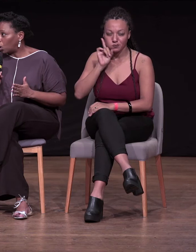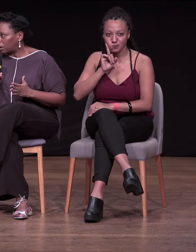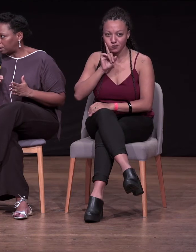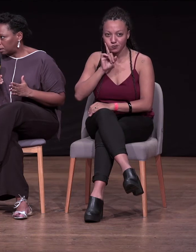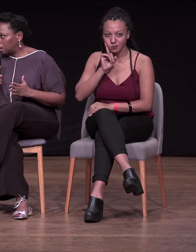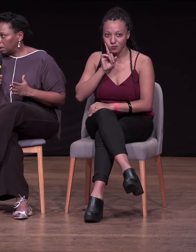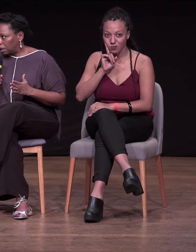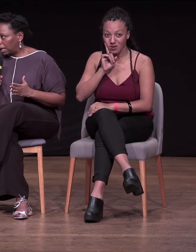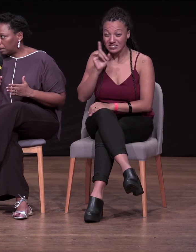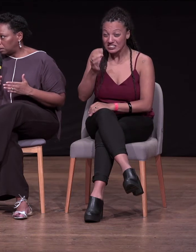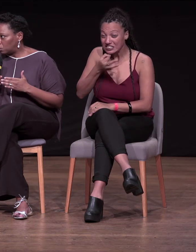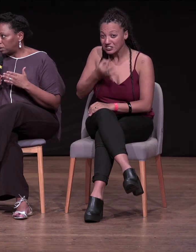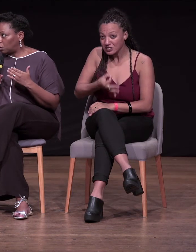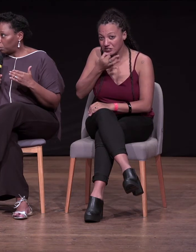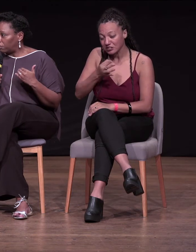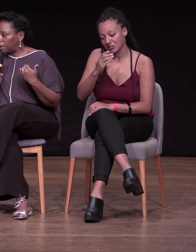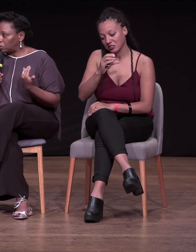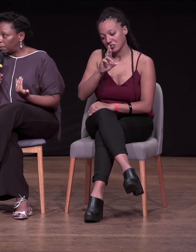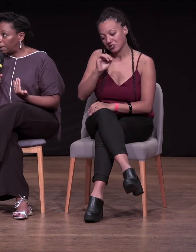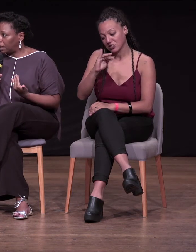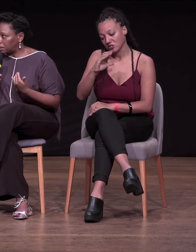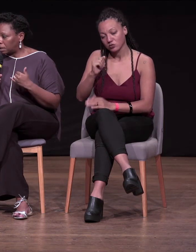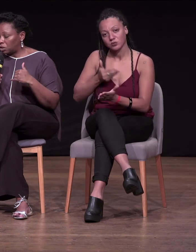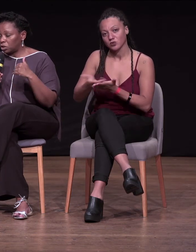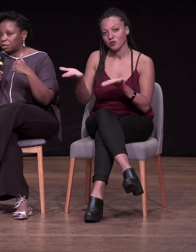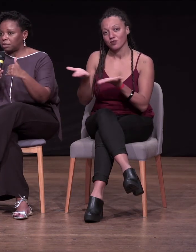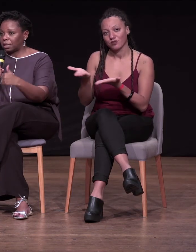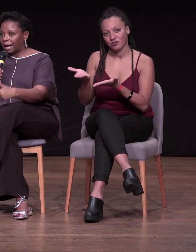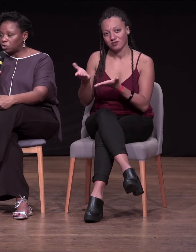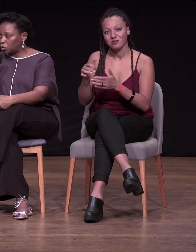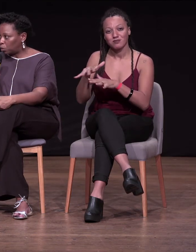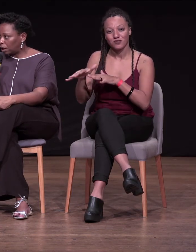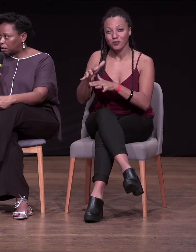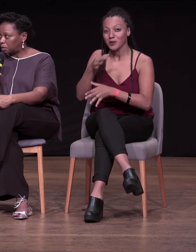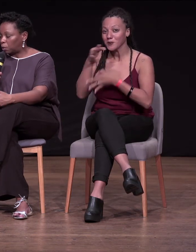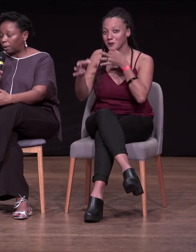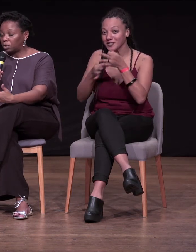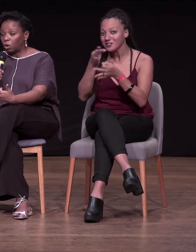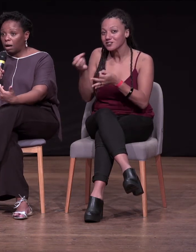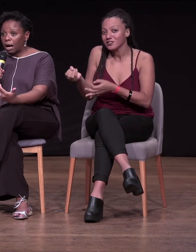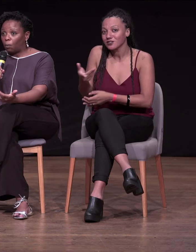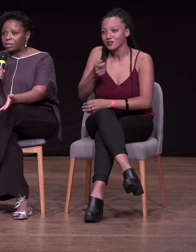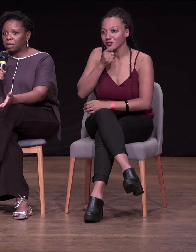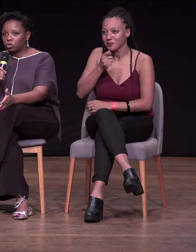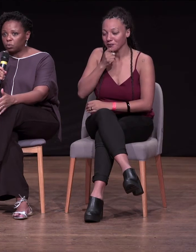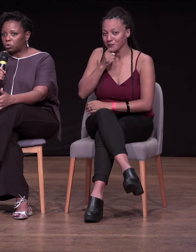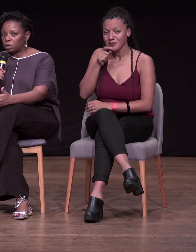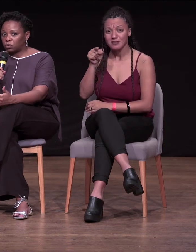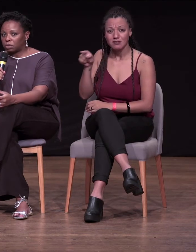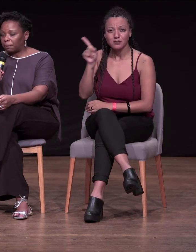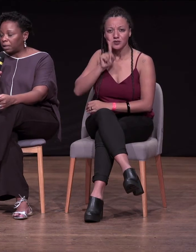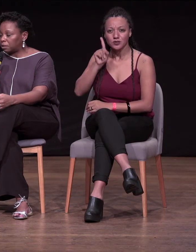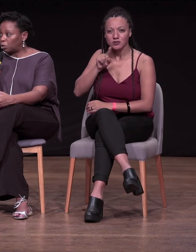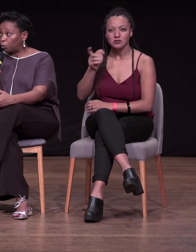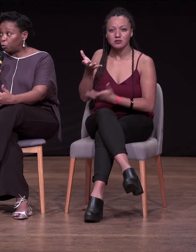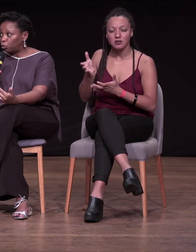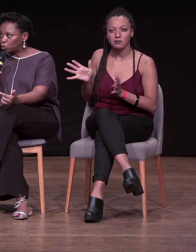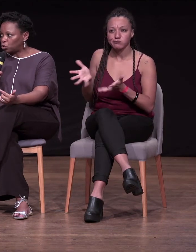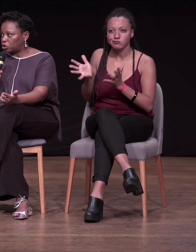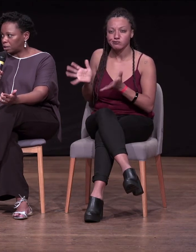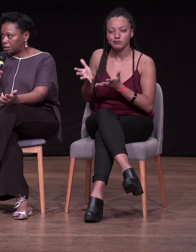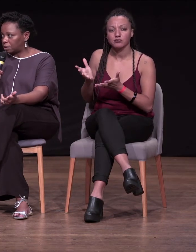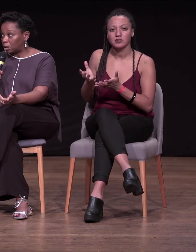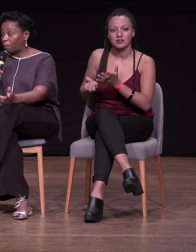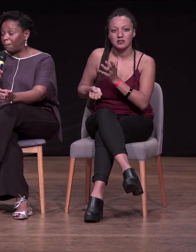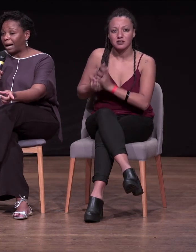acontecendo agora, né? Então, seria um movimento também recente que se quer estimular nesse momento a uma série de museus estabelecendo